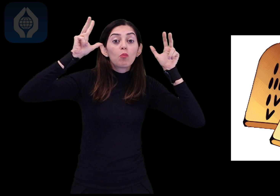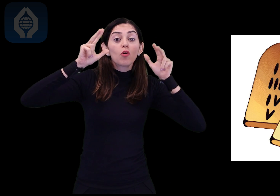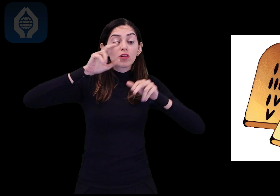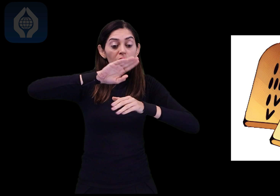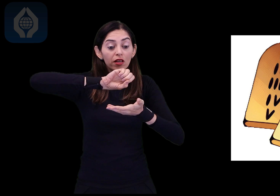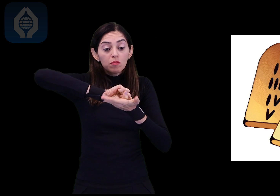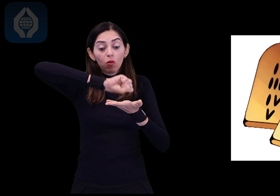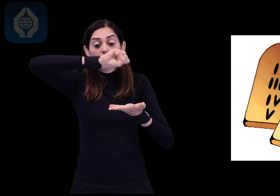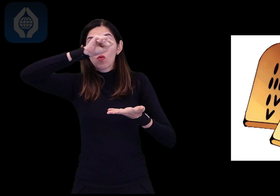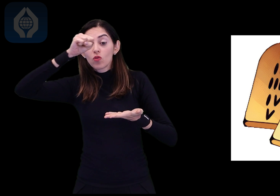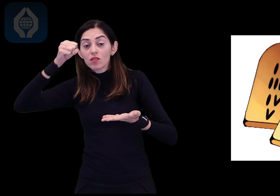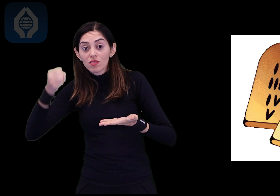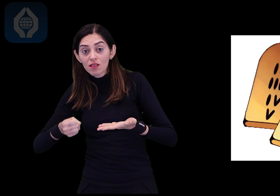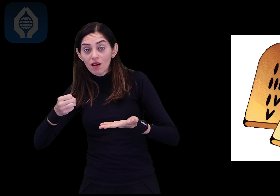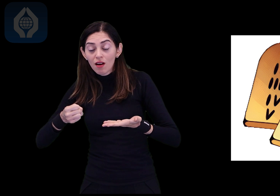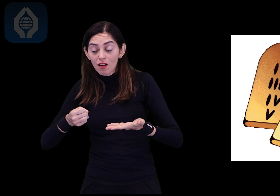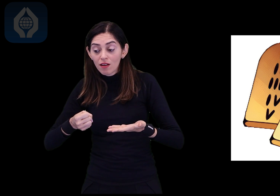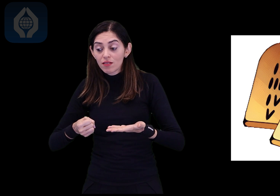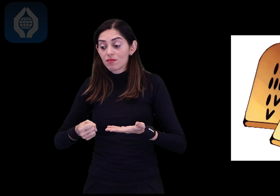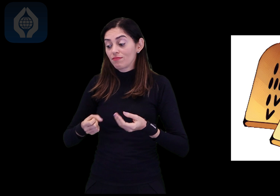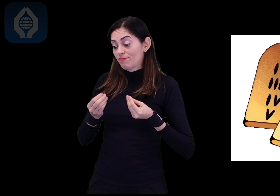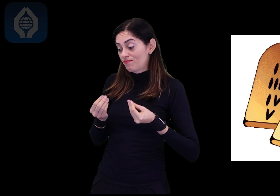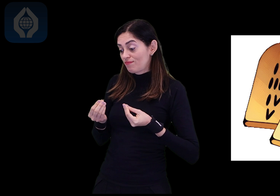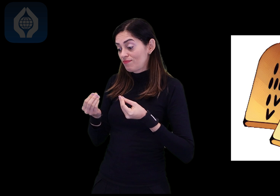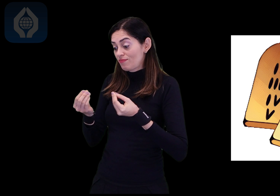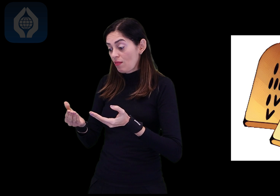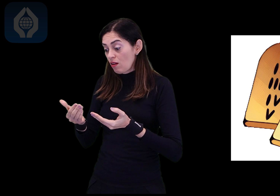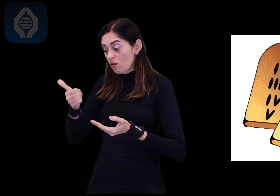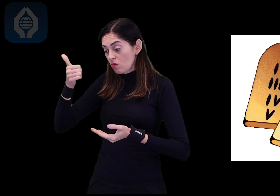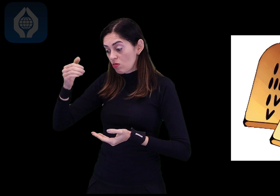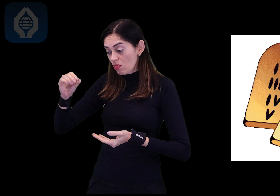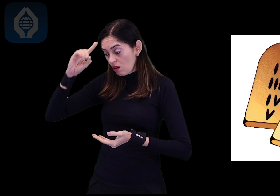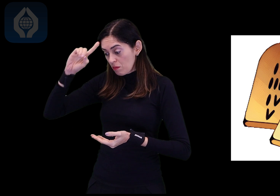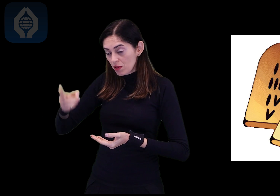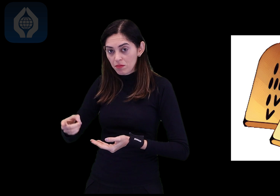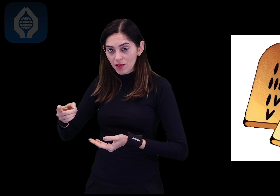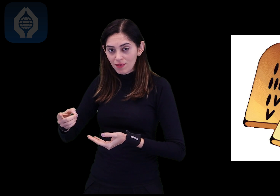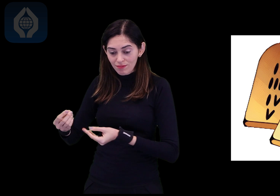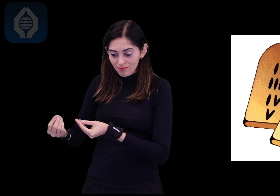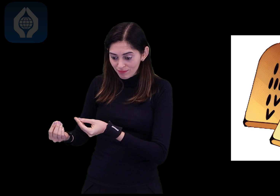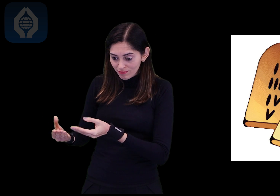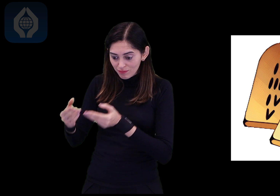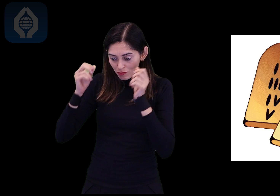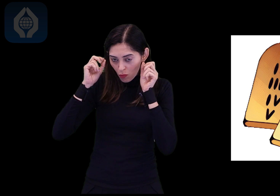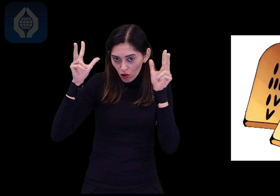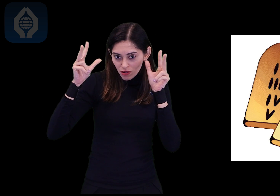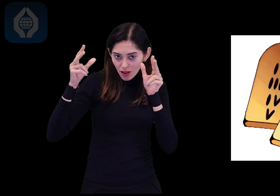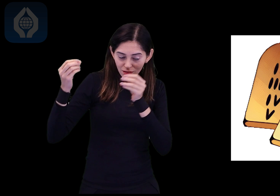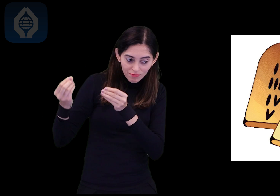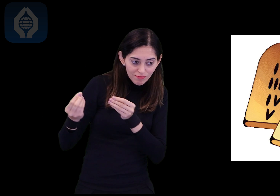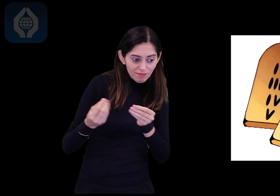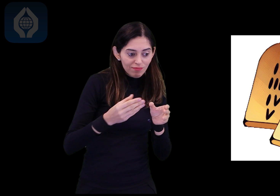os israelitas, deu-lhes seus 10 mandamentos. O Senhor não queria que os israelitas esquecessem seus